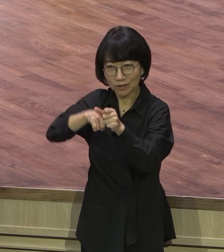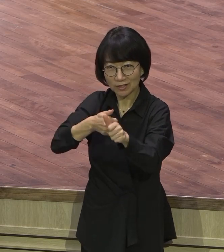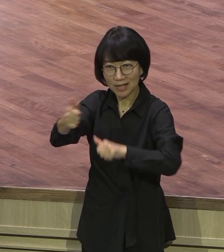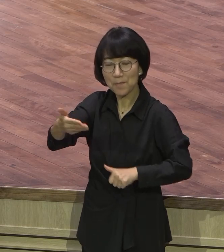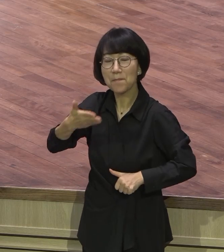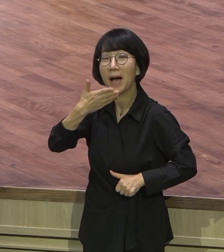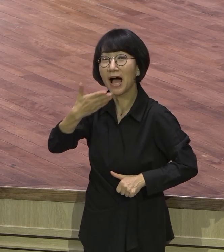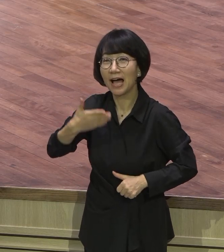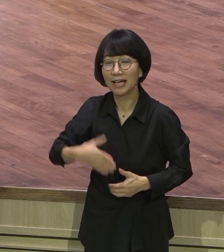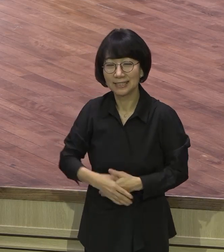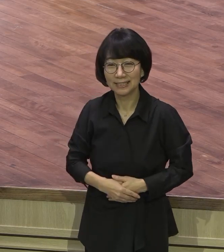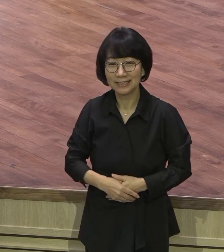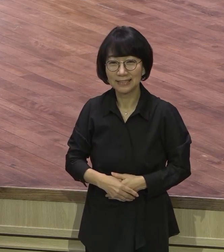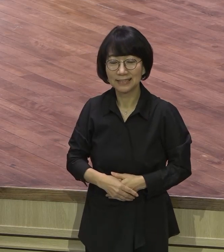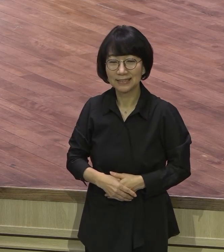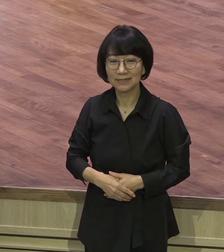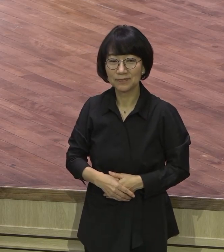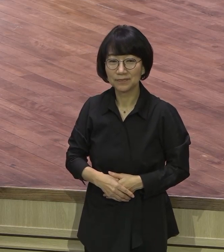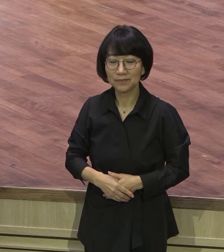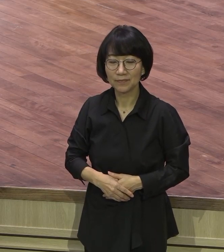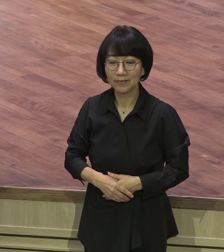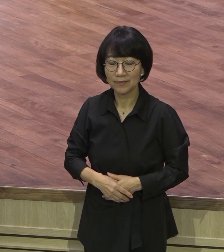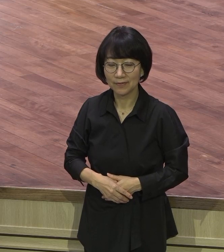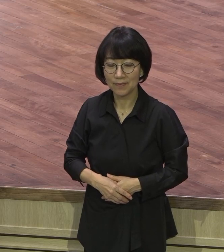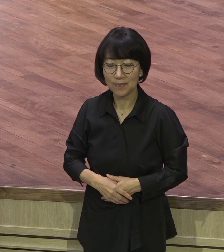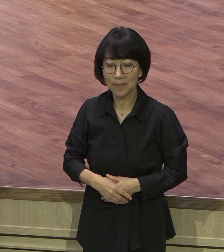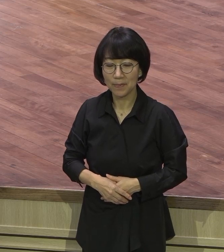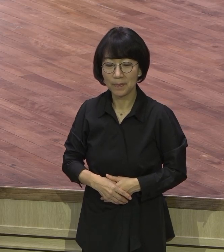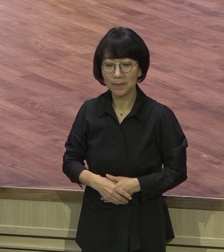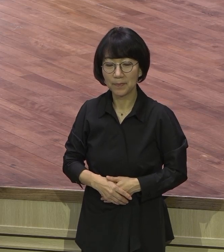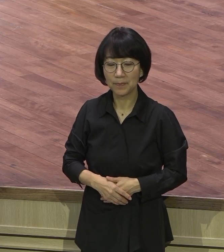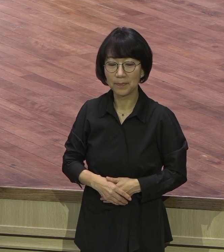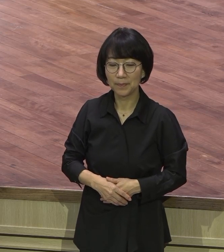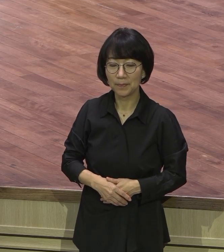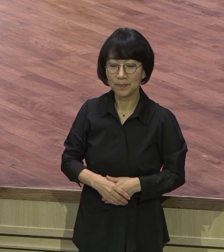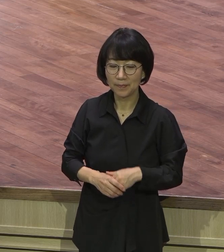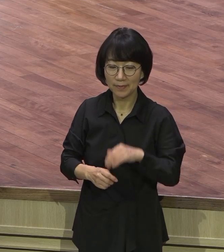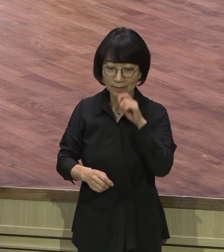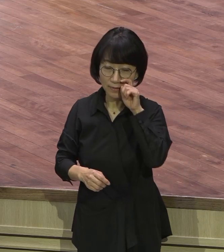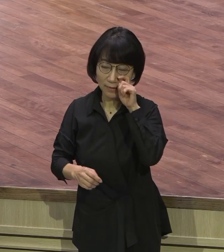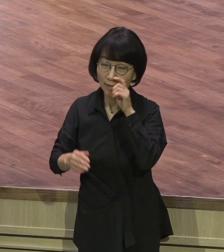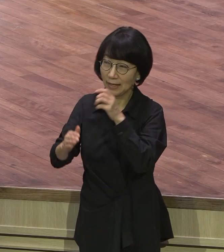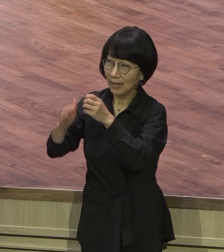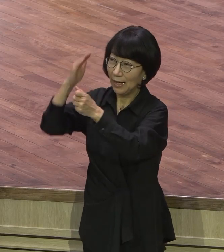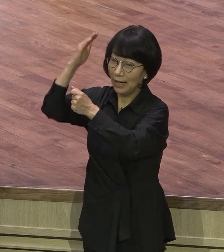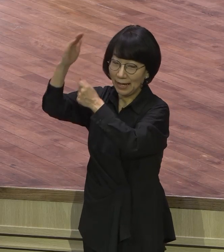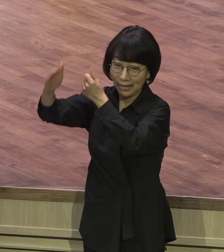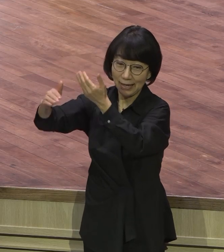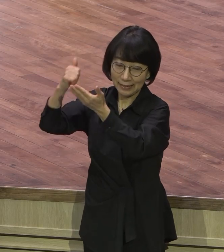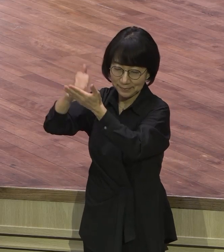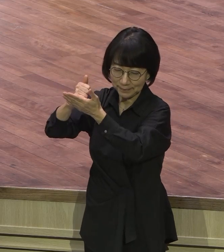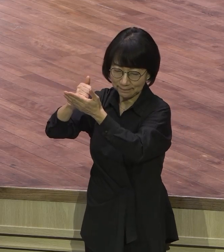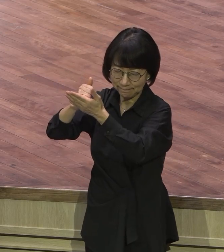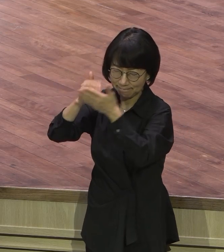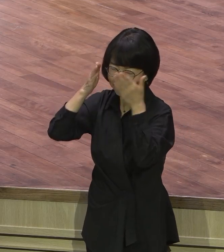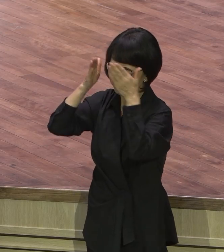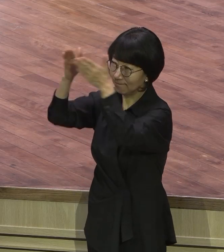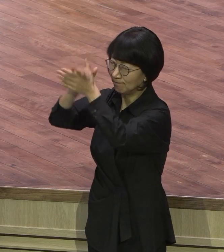그래서 하나님을 대면하는 기도 가운데 뭐가 나옵니까 하나님의 스케일이 나와요 하나님이 원하는